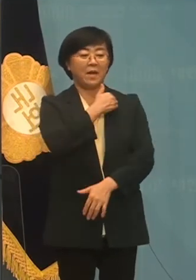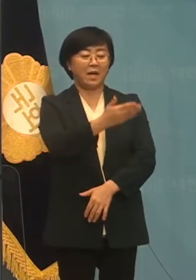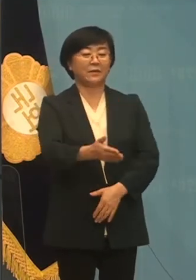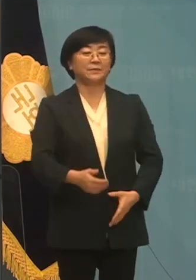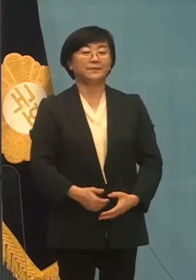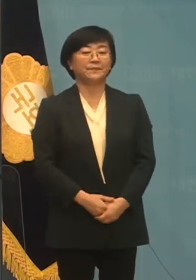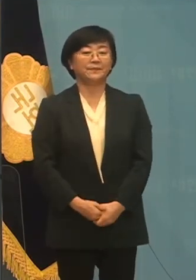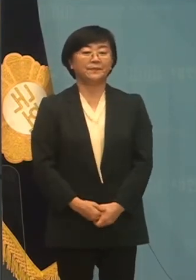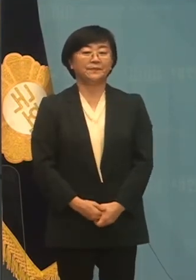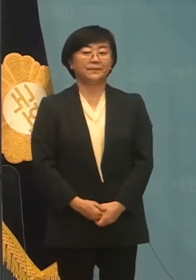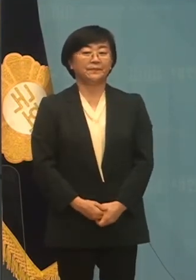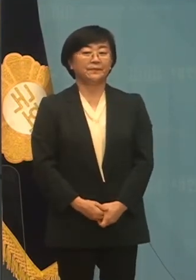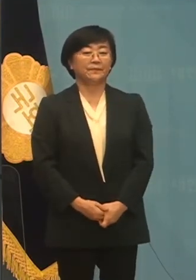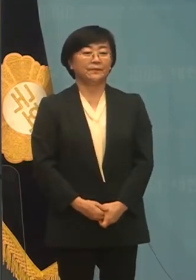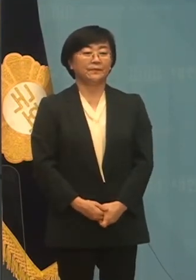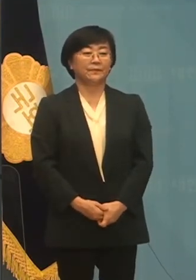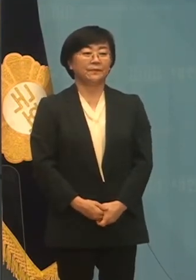것입니다.